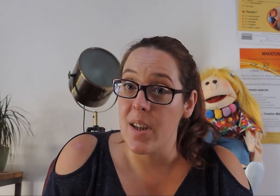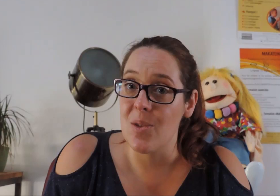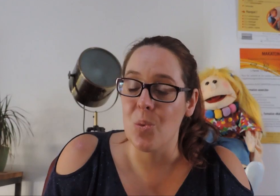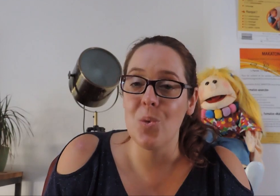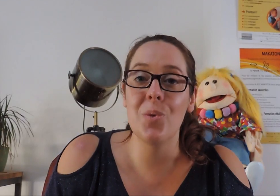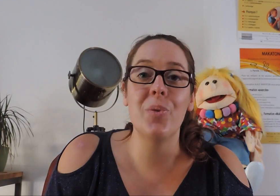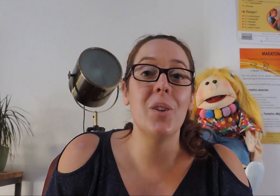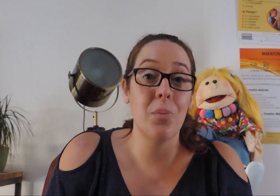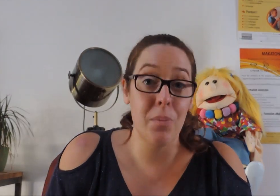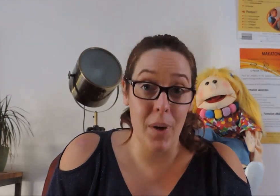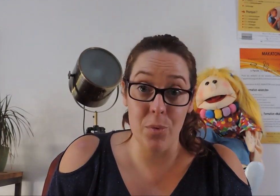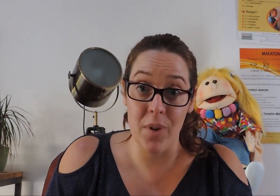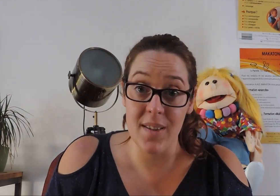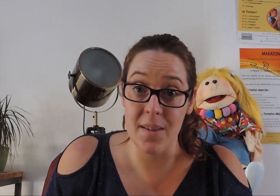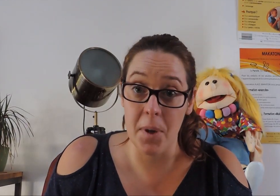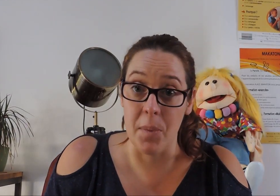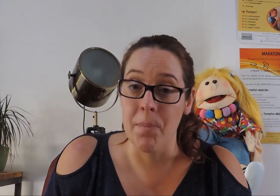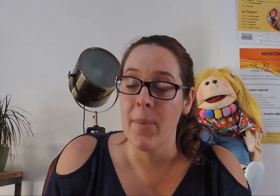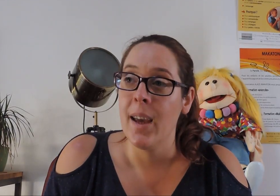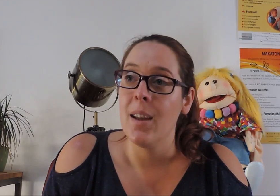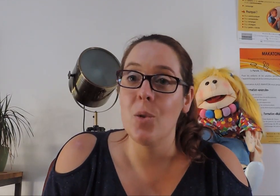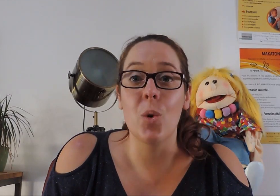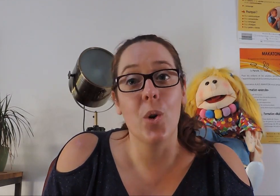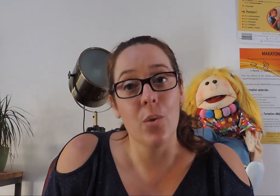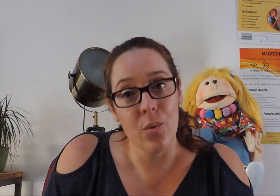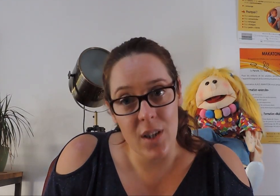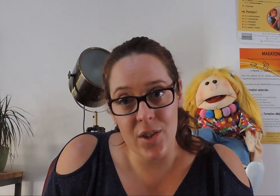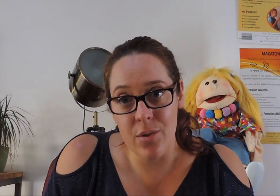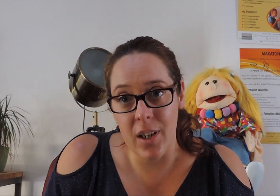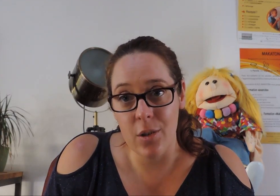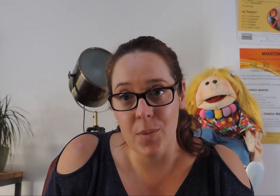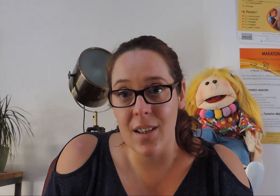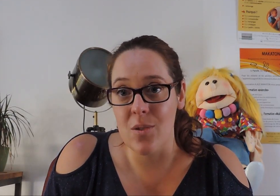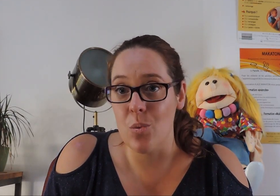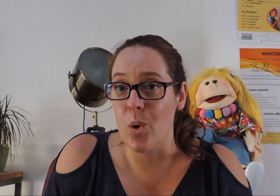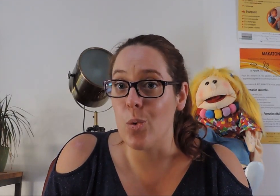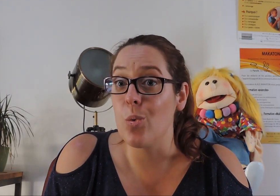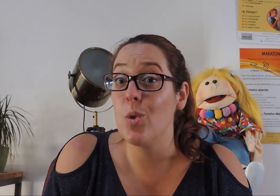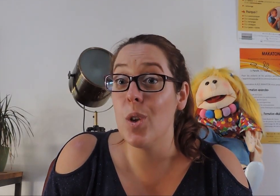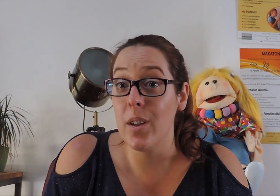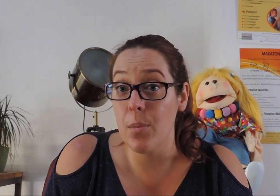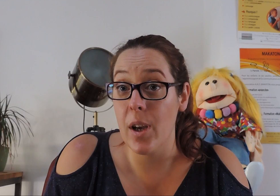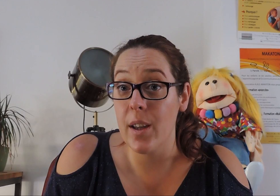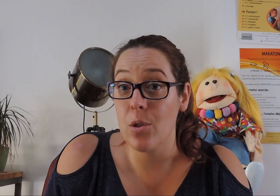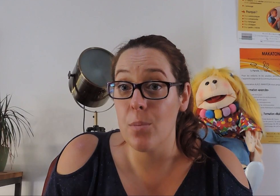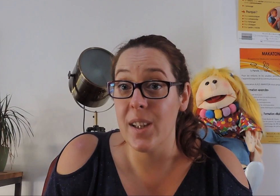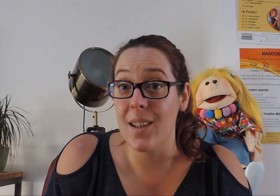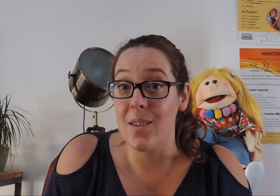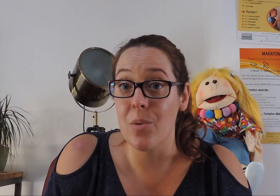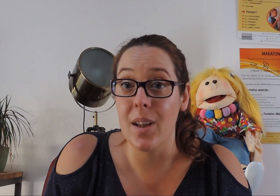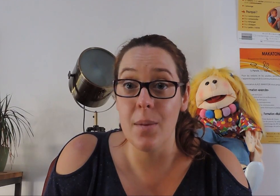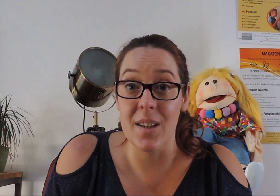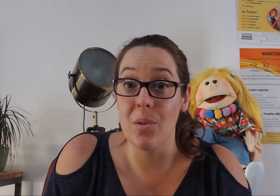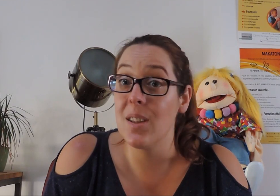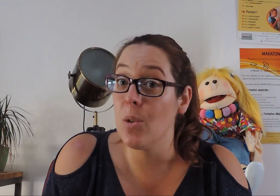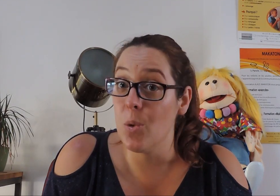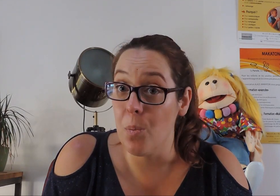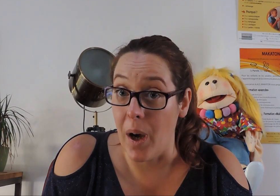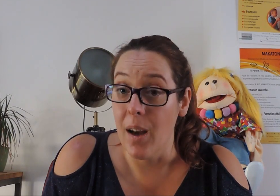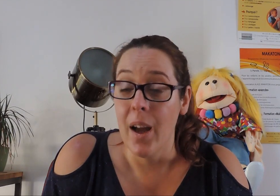frustration du fait de ne pas pouvoir s'exprimer donc quand on agit sur la communication quand on donne un moyen de communication à des personnes qui n'en ont pas